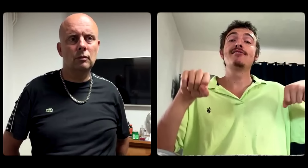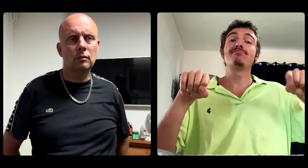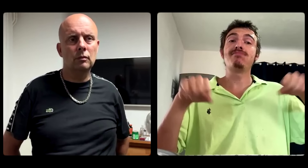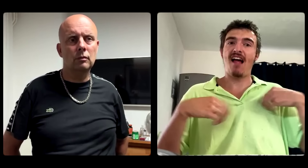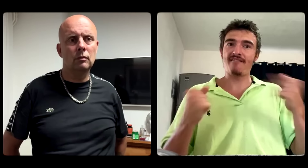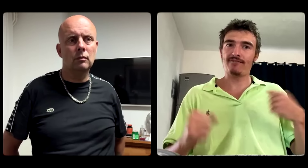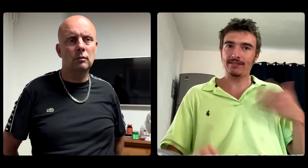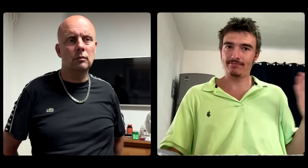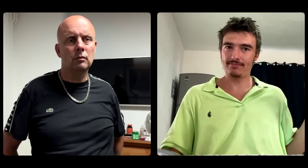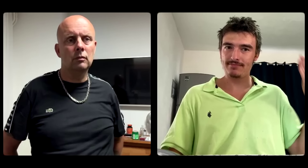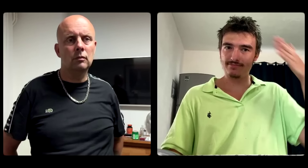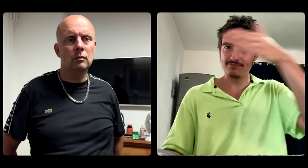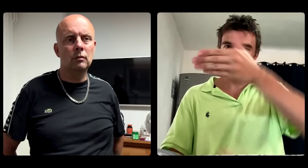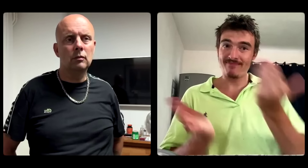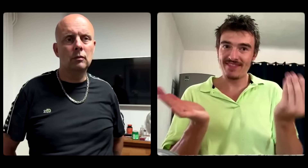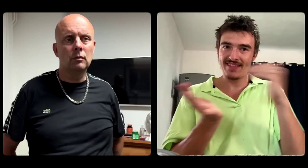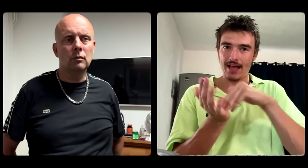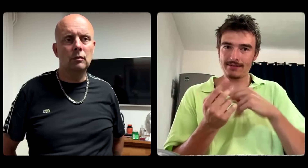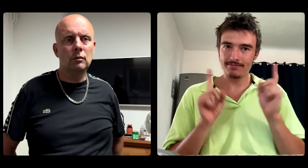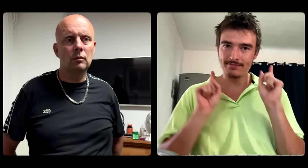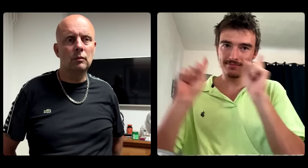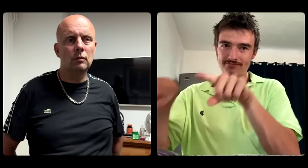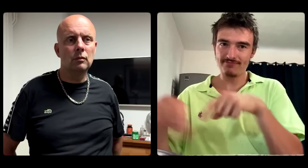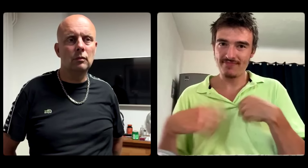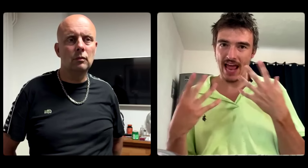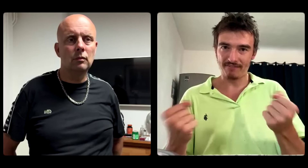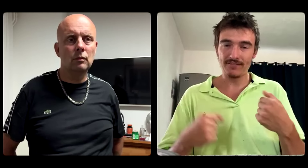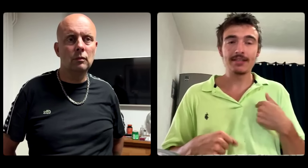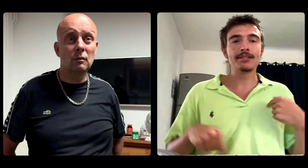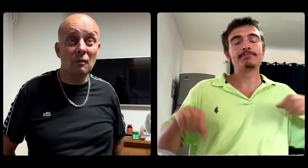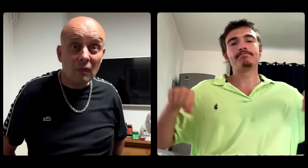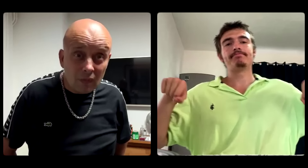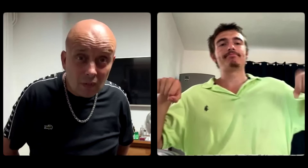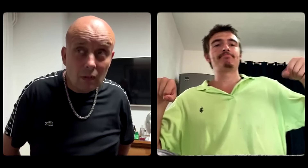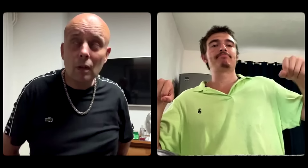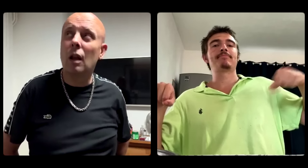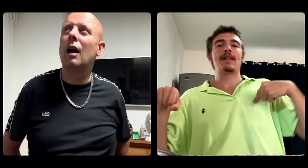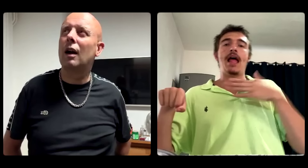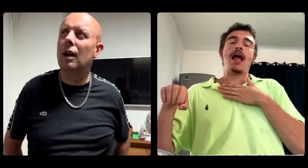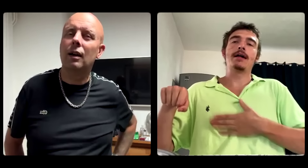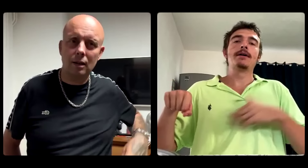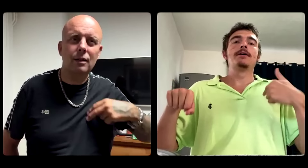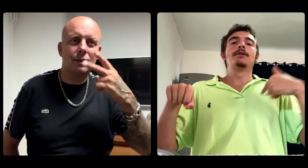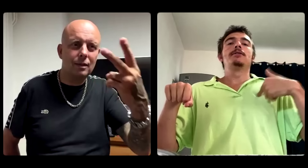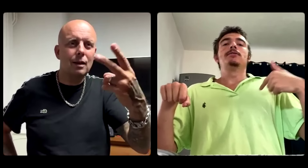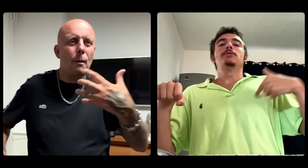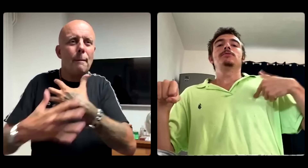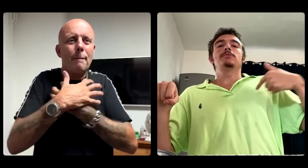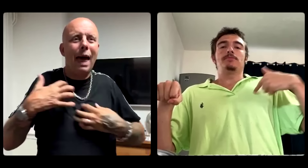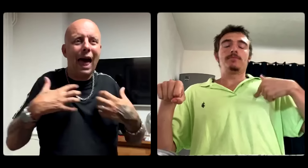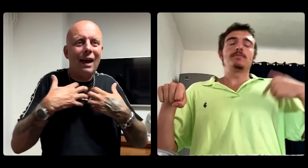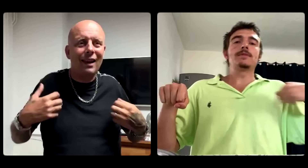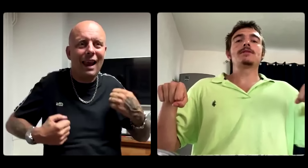Dus je hebt geen grens. Je bent geen man. Je bent een dag. Je luistert naar hem, Matthias. Ik zie hem.